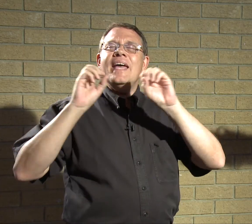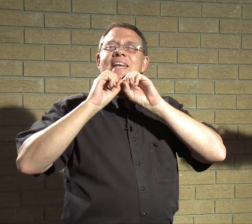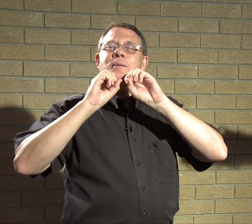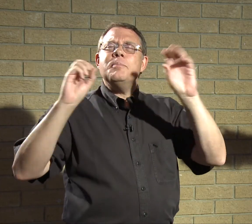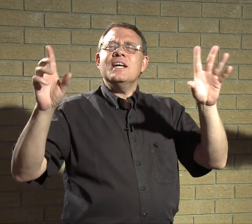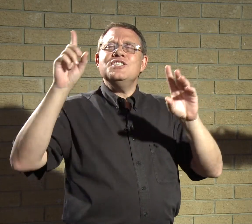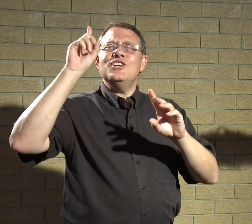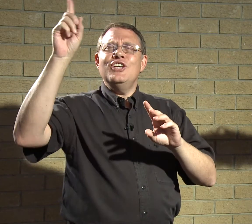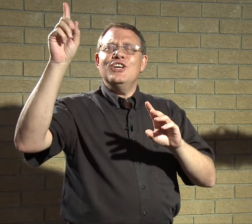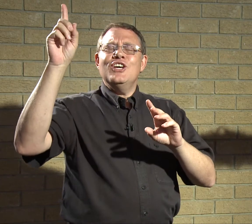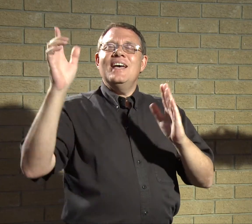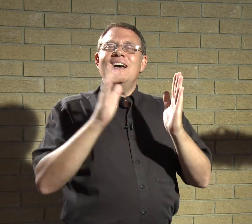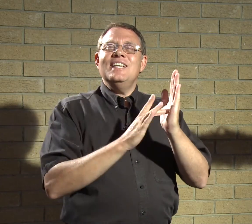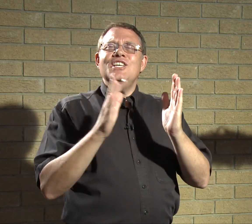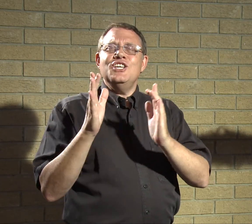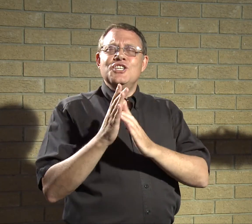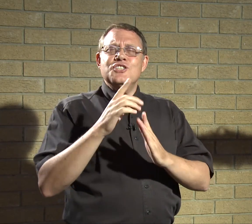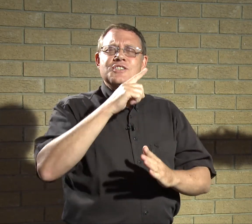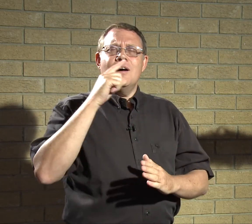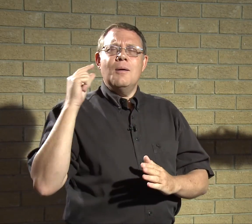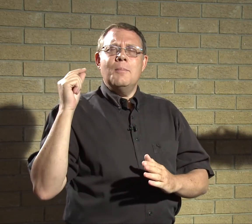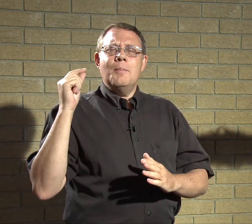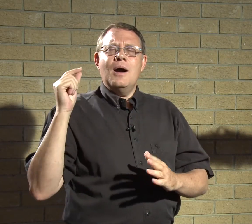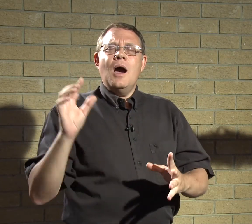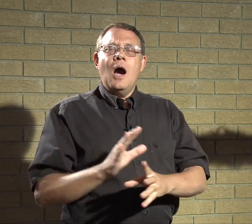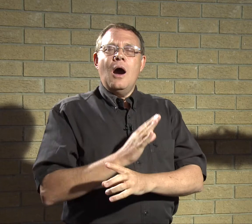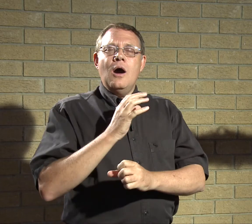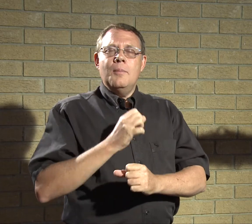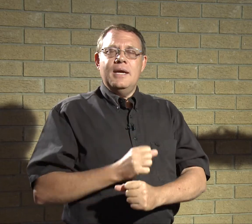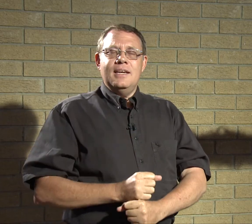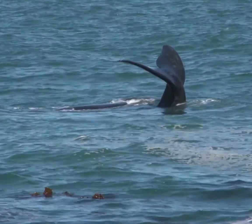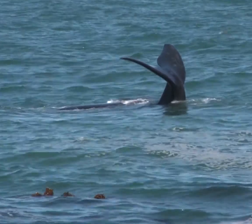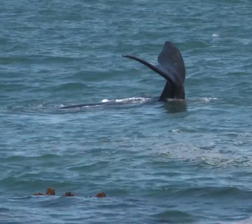en ek prys U. In Jesus naam. Amen.